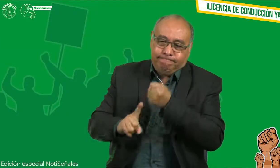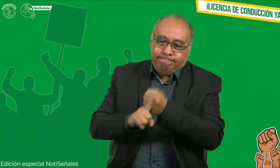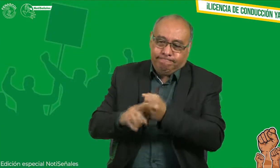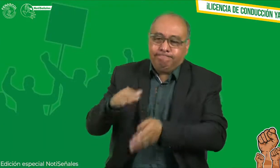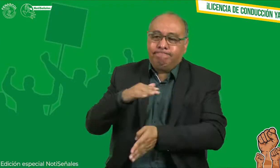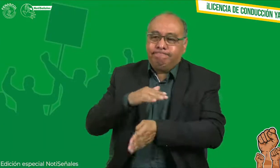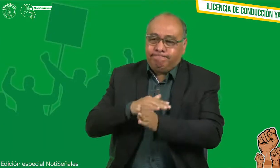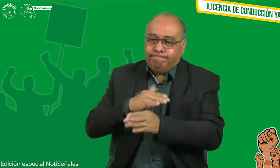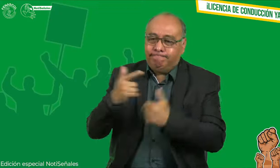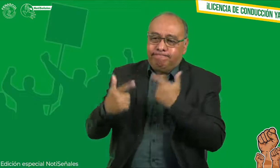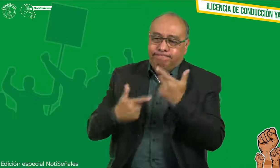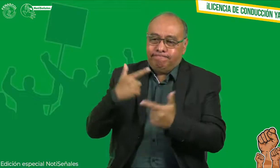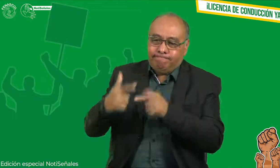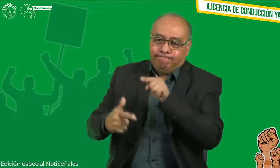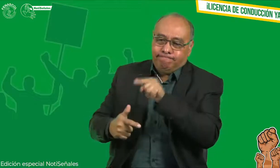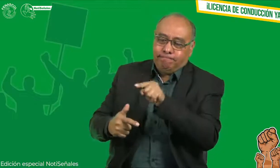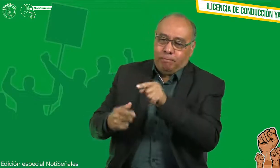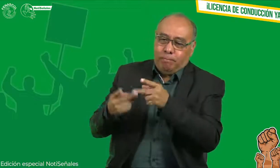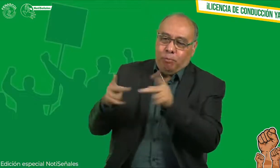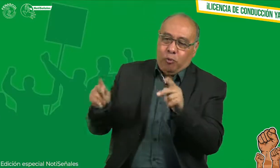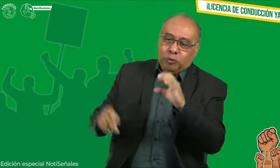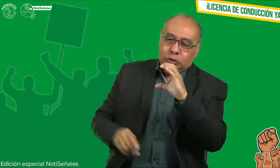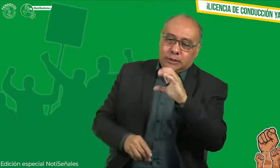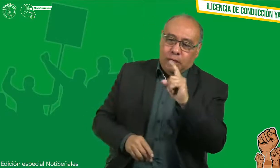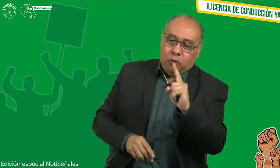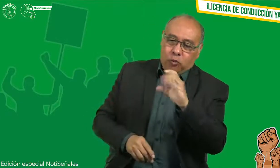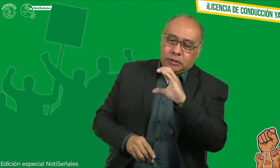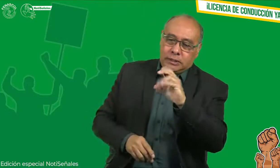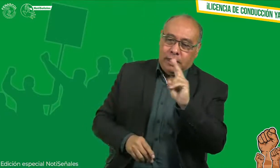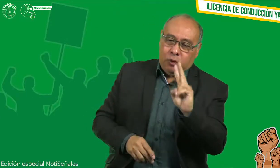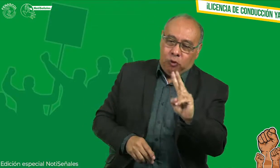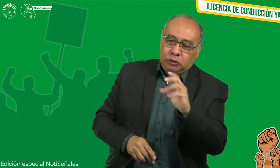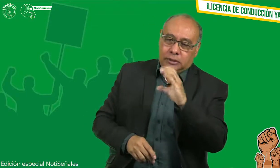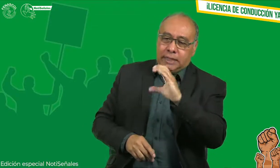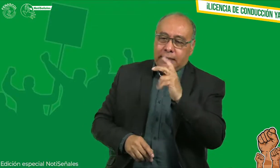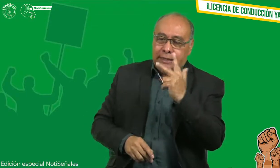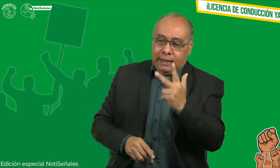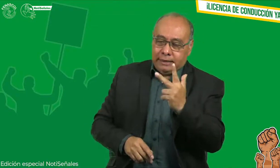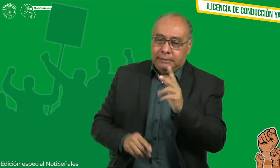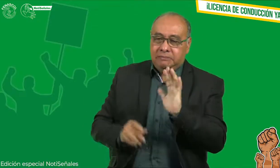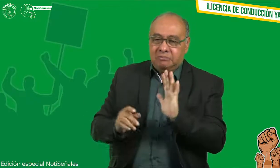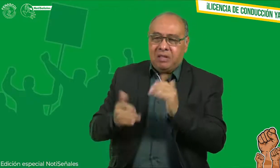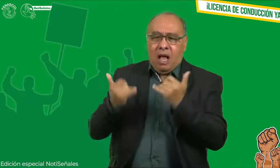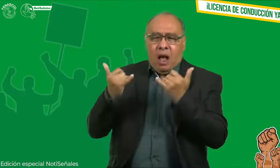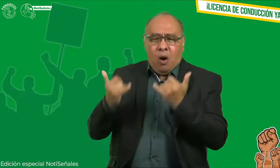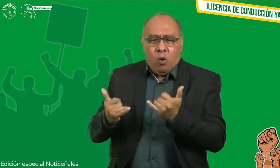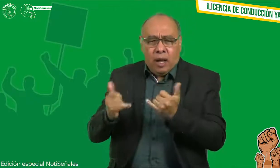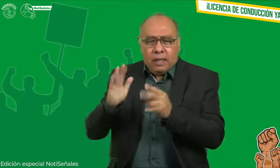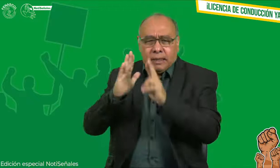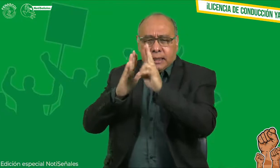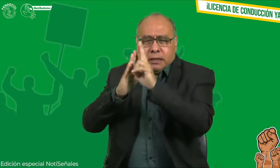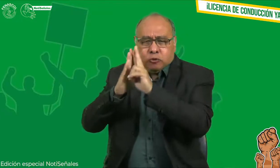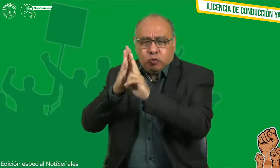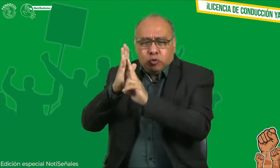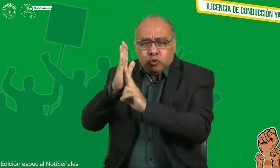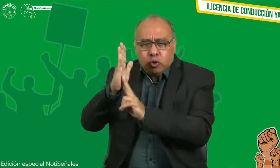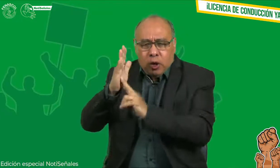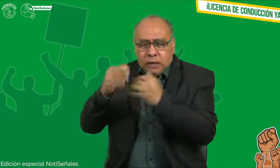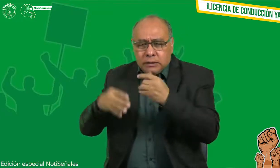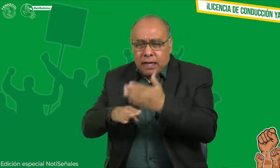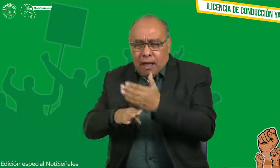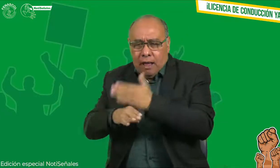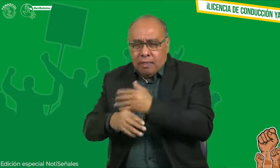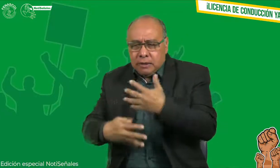público. Es algo que hay que seguir luchando, que debemos continuar en este proceso de incidencia para licencias de